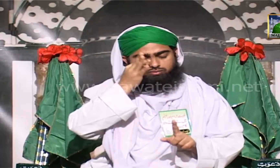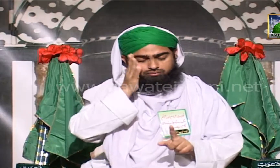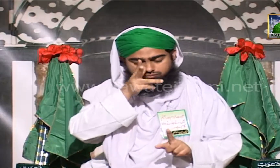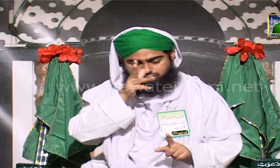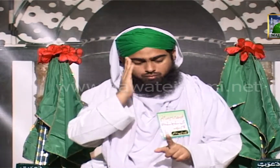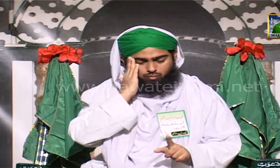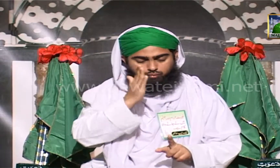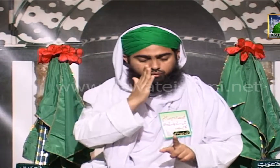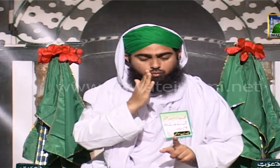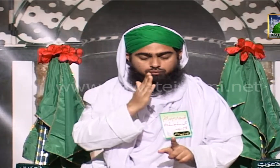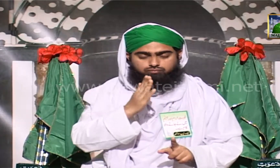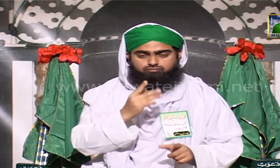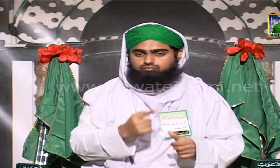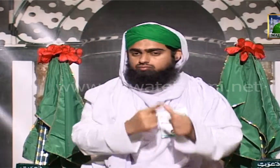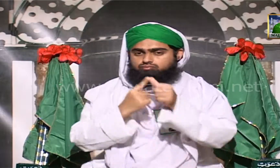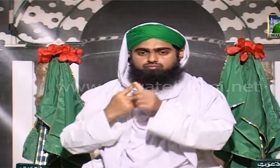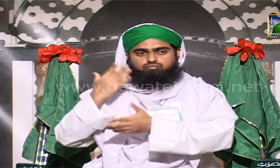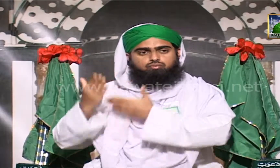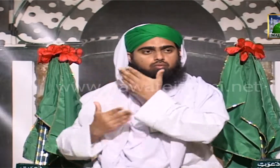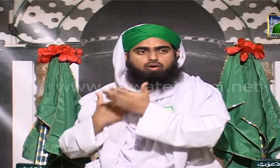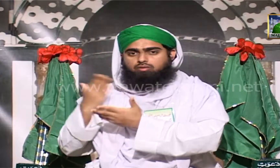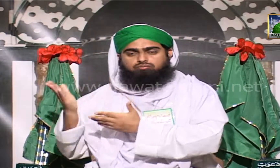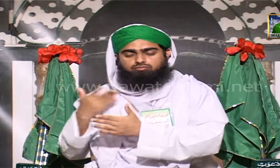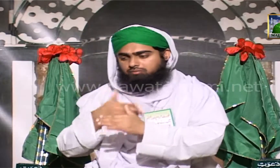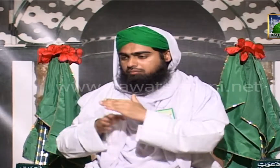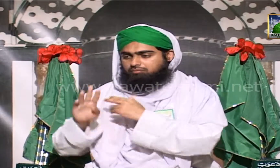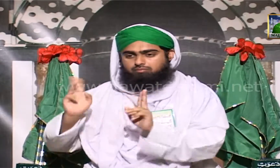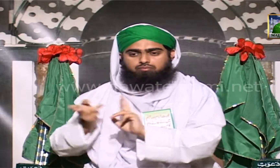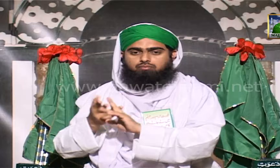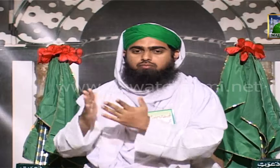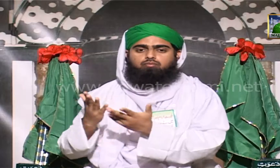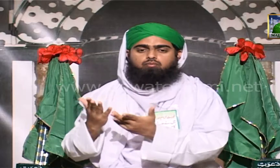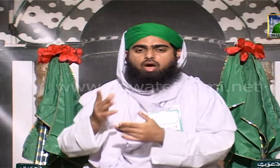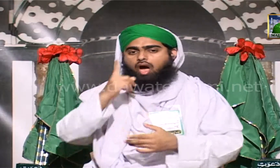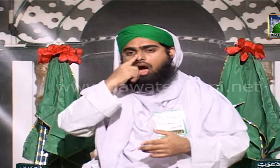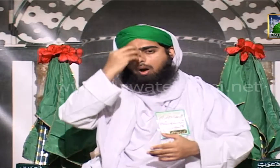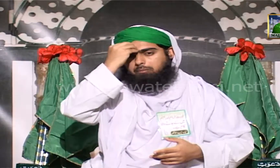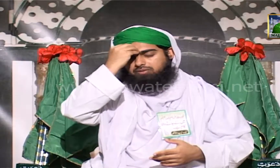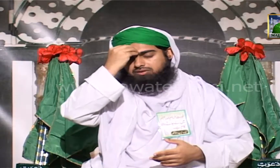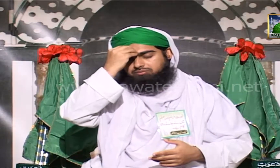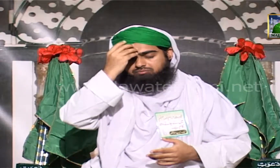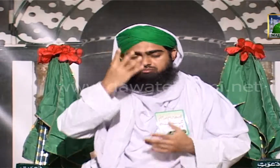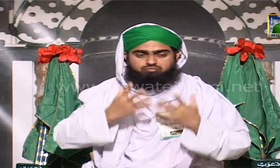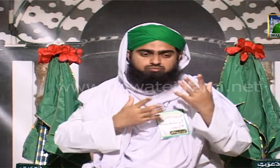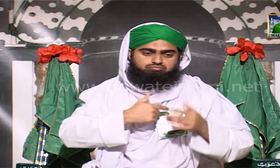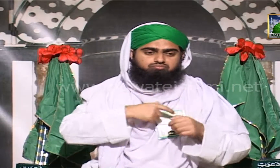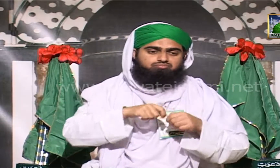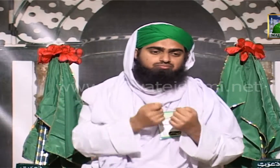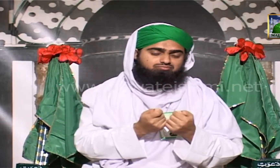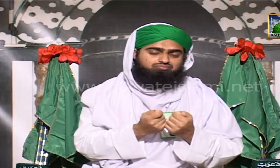صدمہ ہوا کہ میرے بیٹے نے آج جواب نہیں دیا اور اس کو شیطان نے وسوسے ڈالے ہوں گے کہ یہ مطلب اب تو